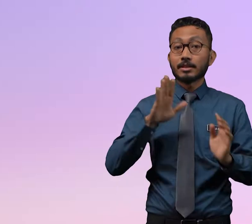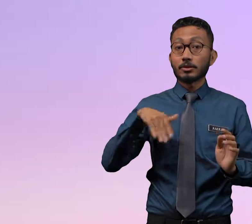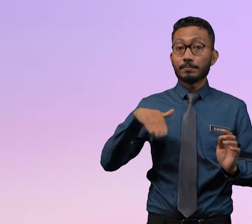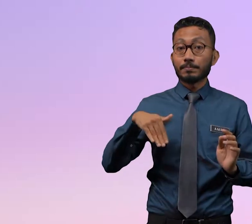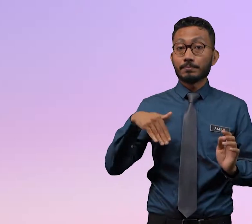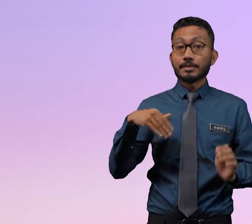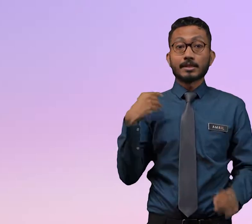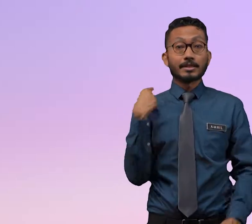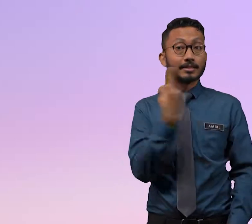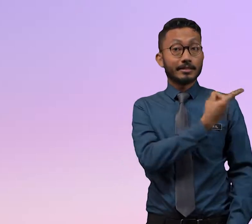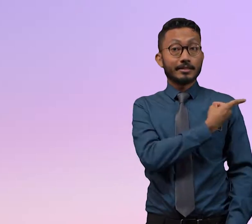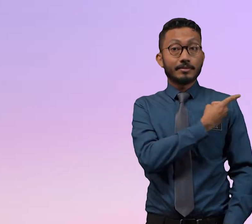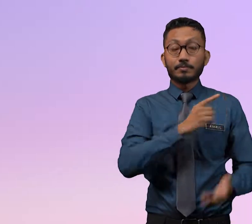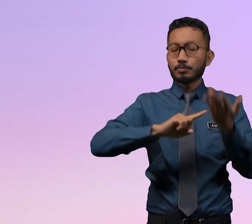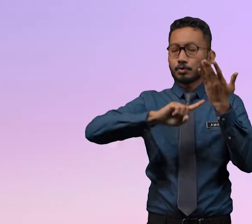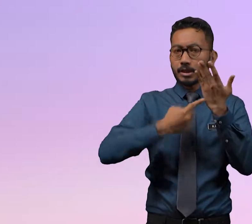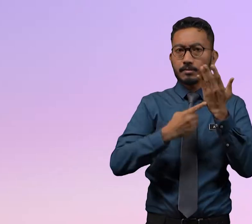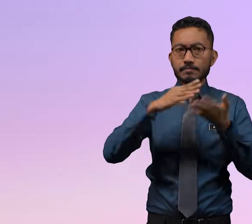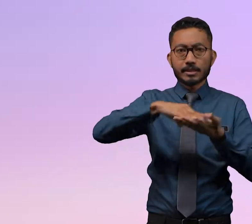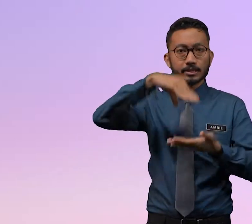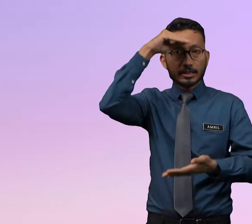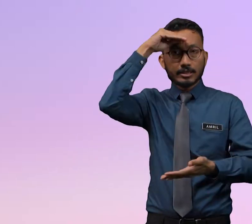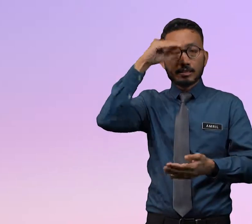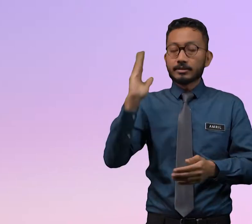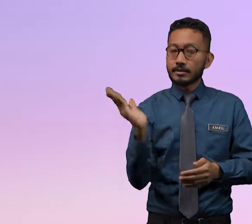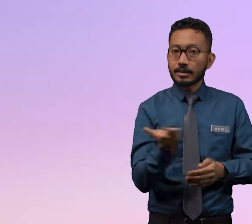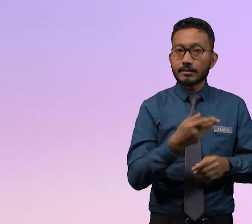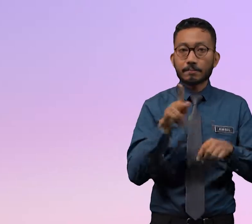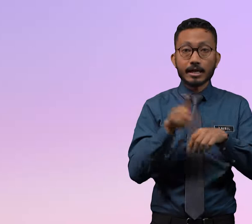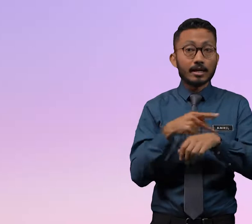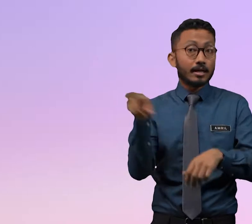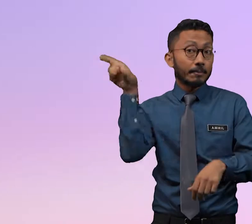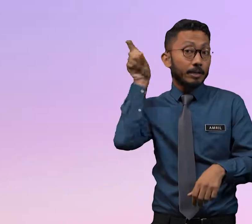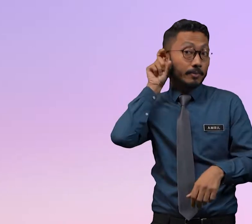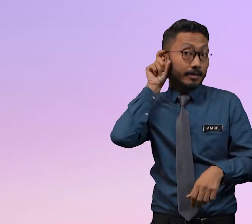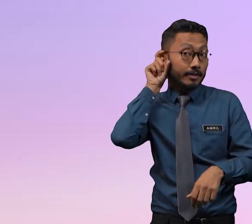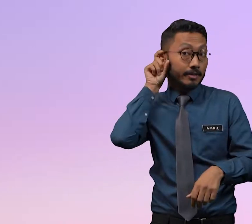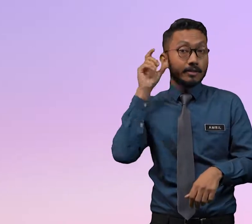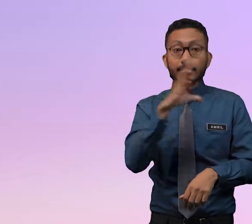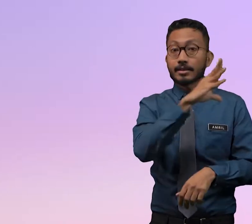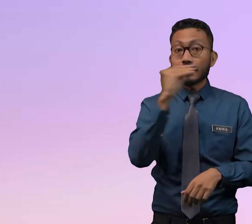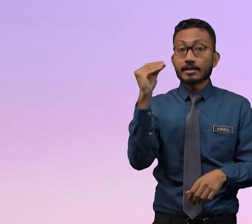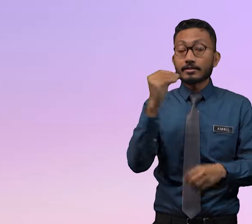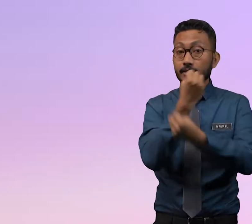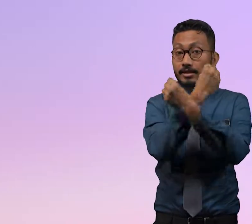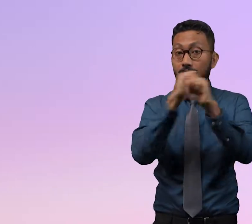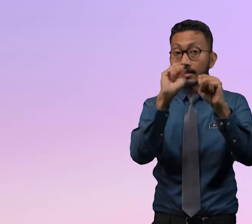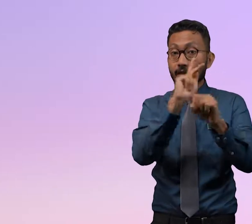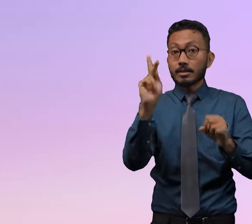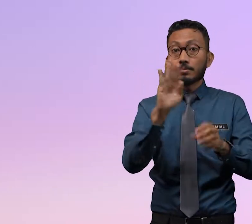Sebelum kita mula belajar sila pakai alat pendidikan dan sediakan